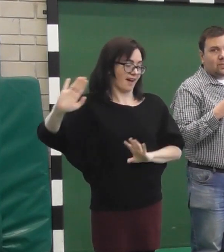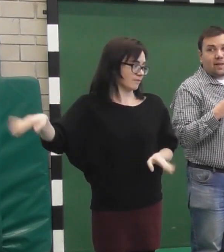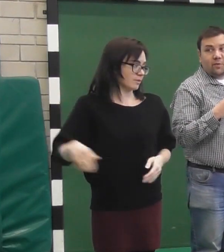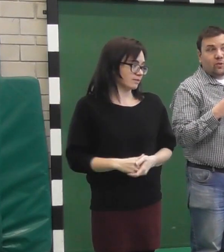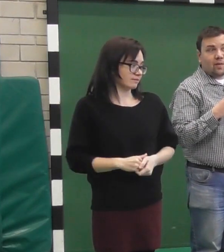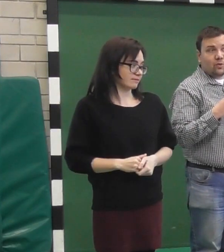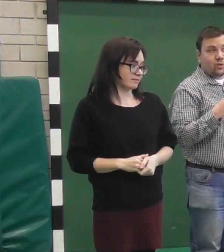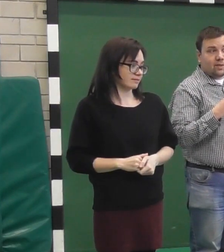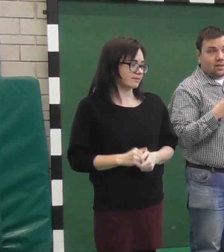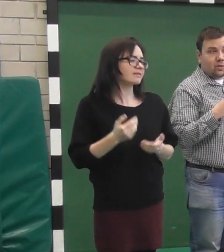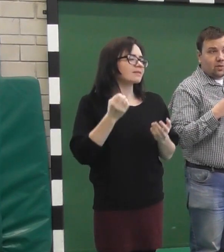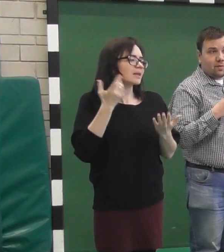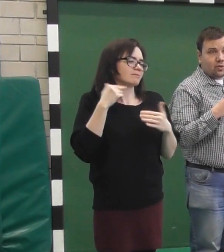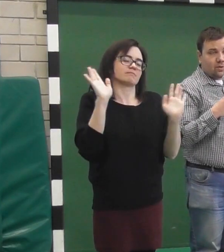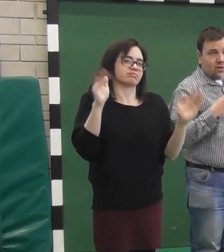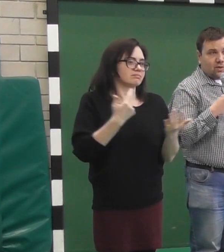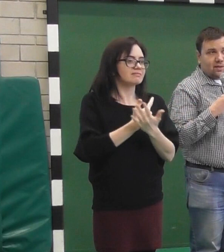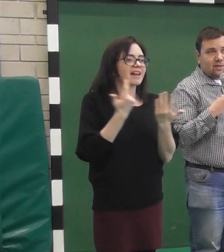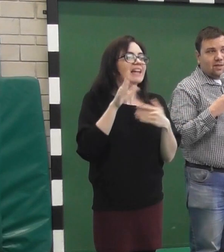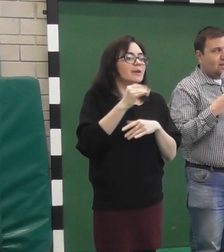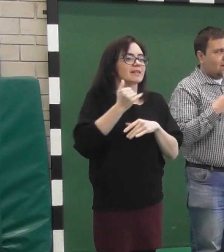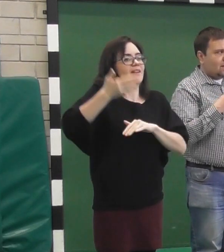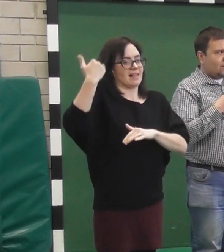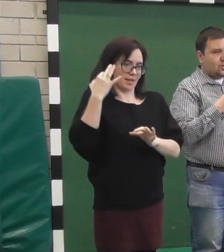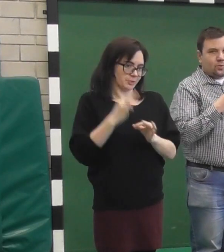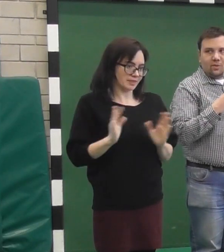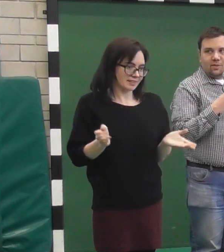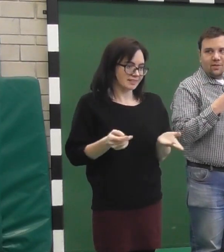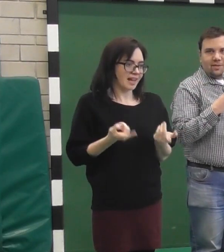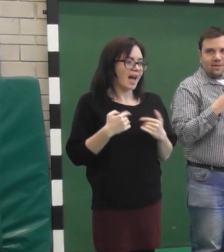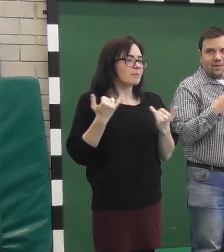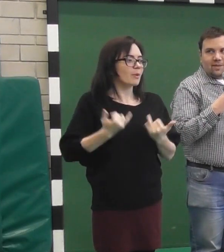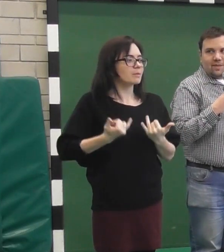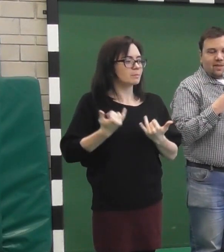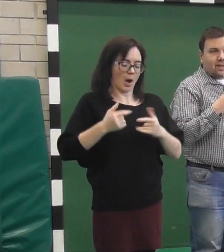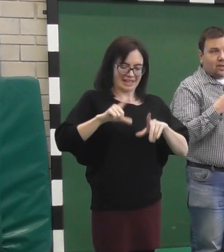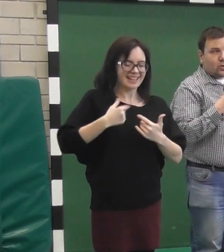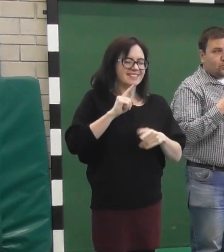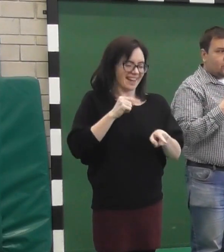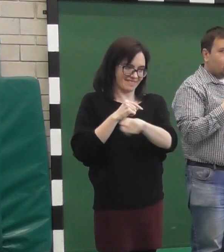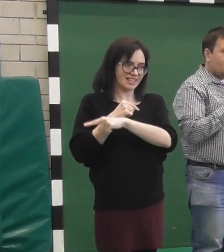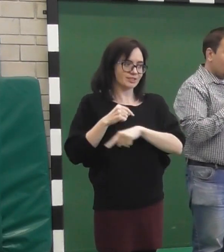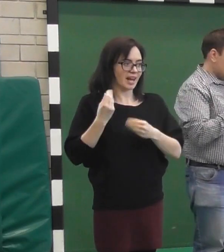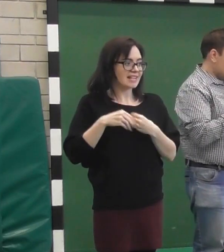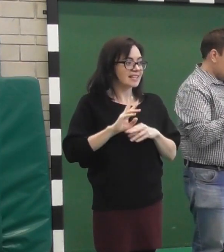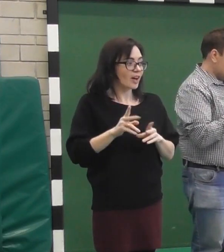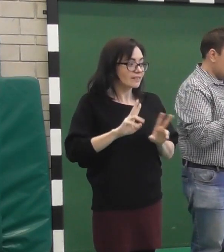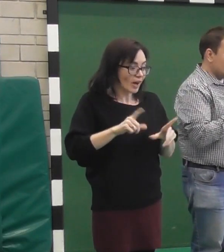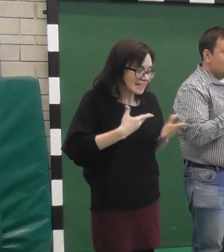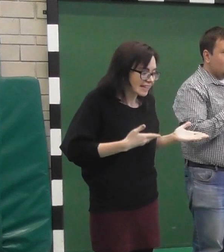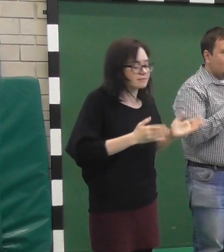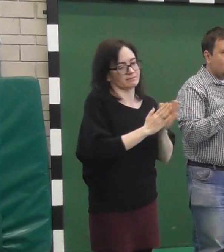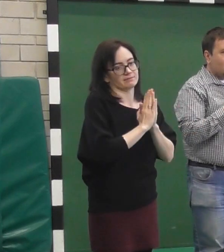Mindez már 75 éve történt, így nagyon kevesen vannak, akik élnek köztünk. Így ezért is nagyon fontos, hogy eljött és vállalta